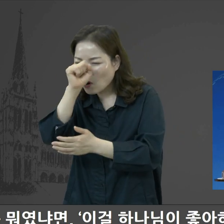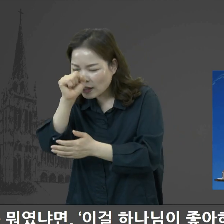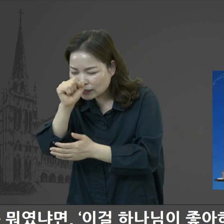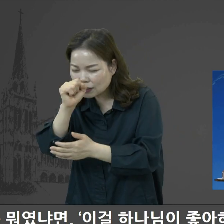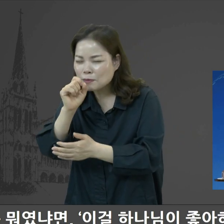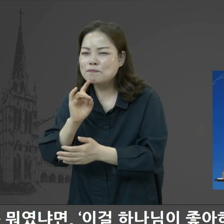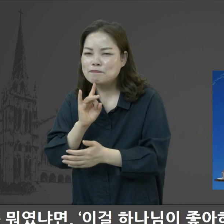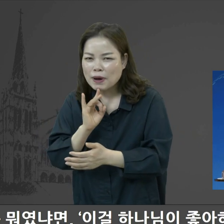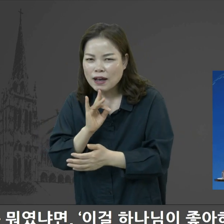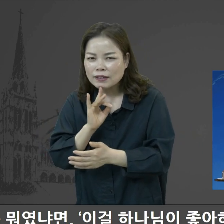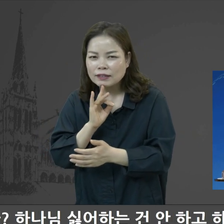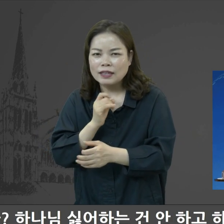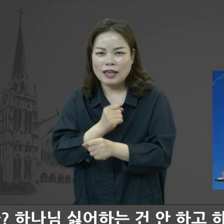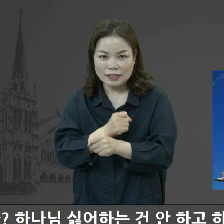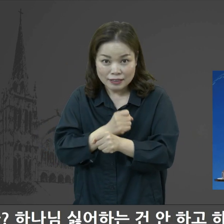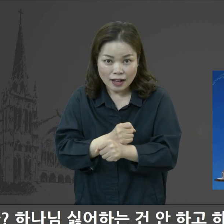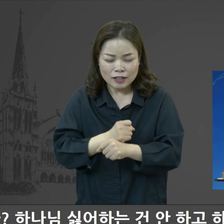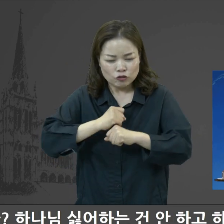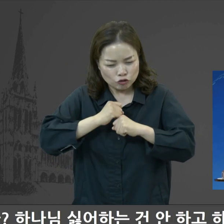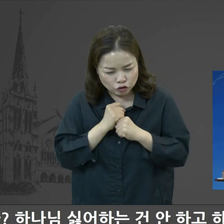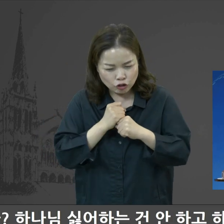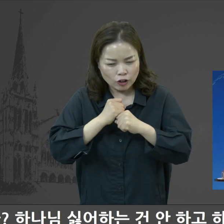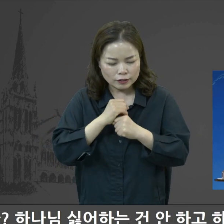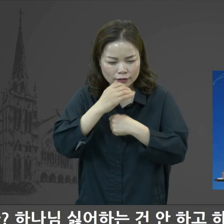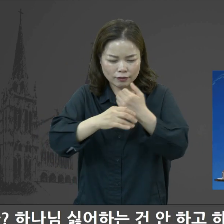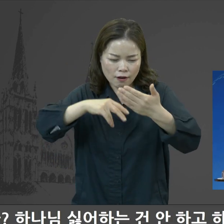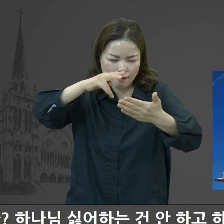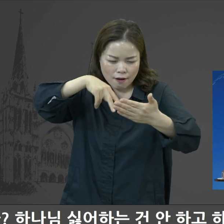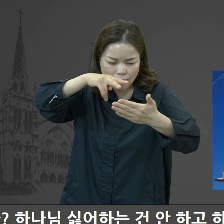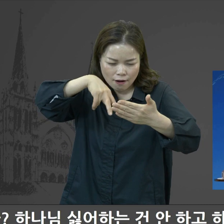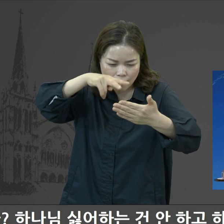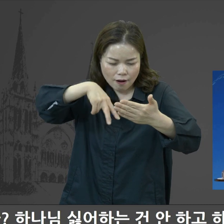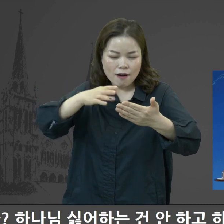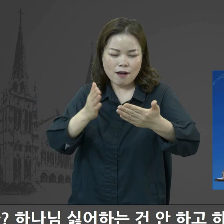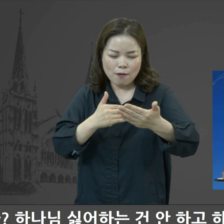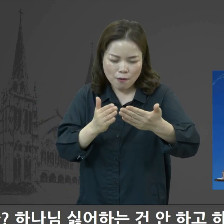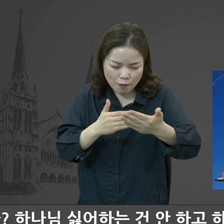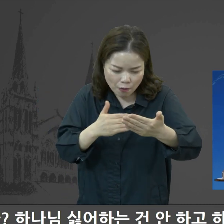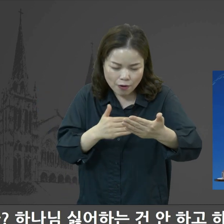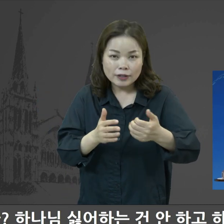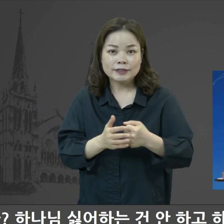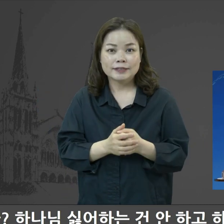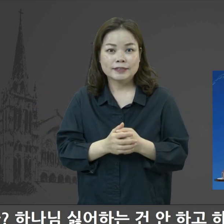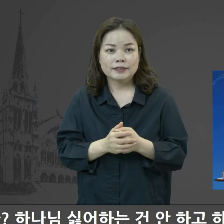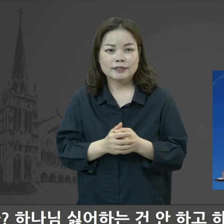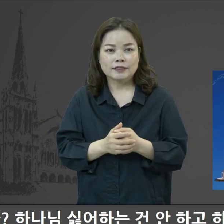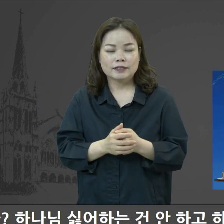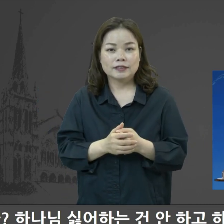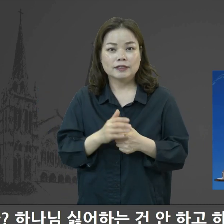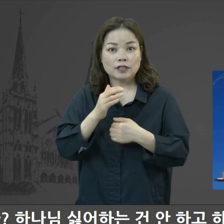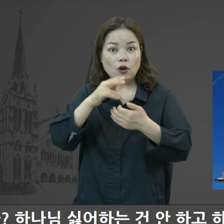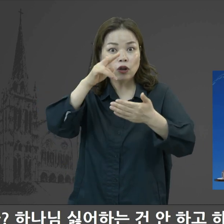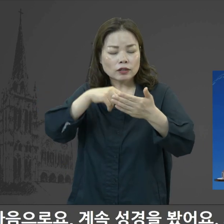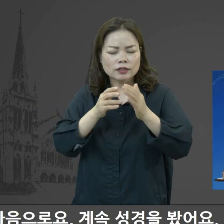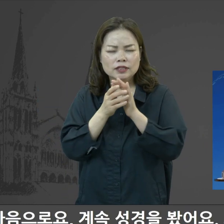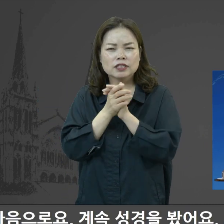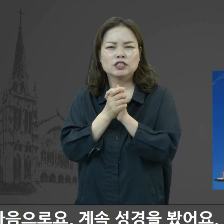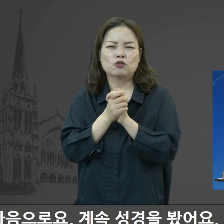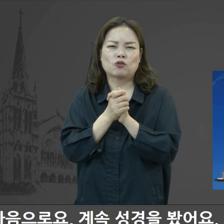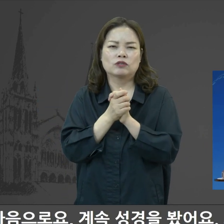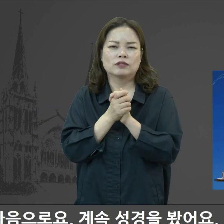한다, 그런 마음으로요 계속 성경을 봤어요. 그러면서 성경을 계속 봤고,